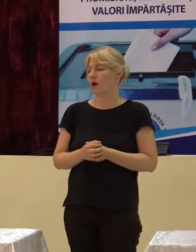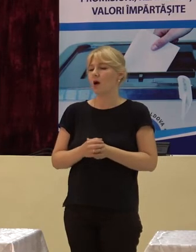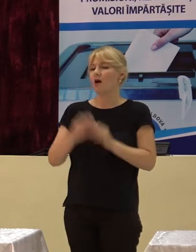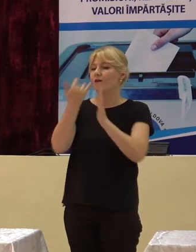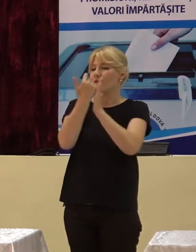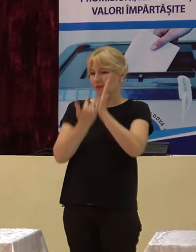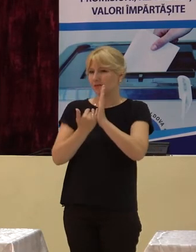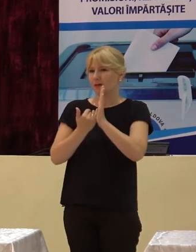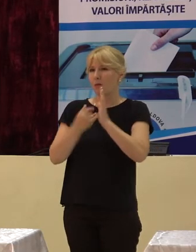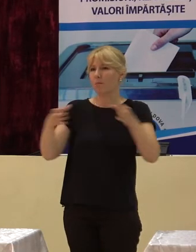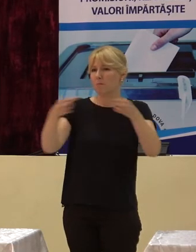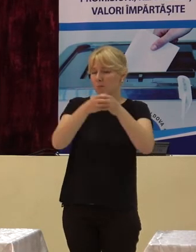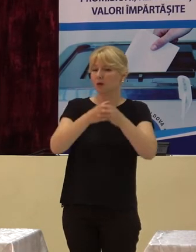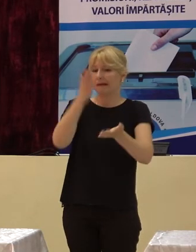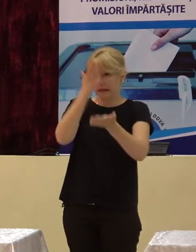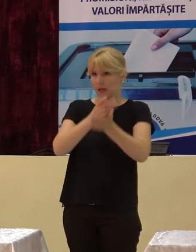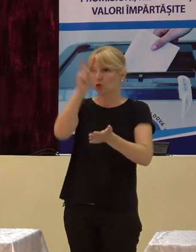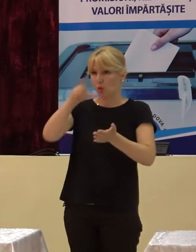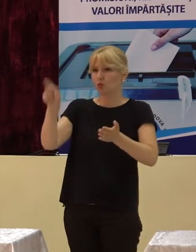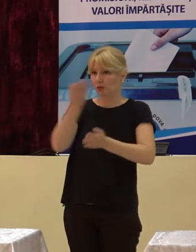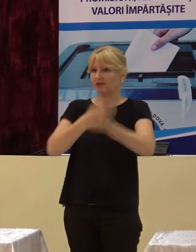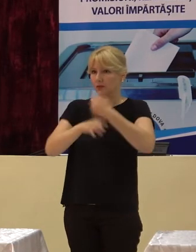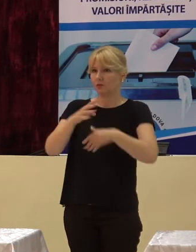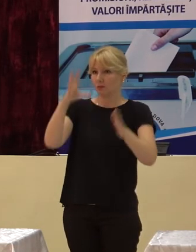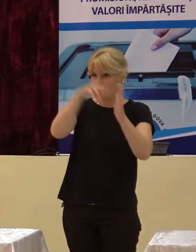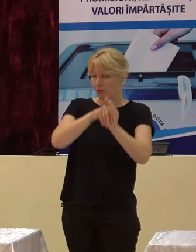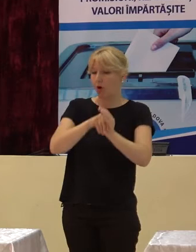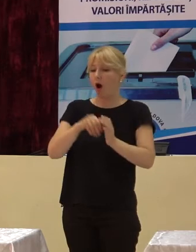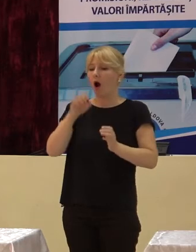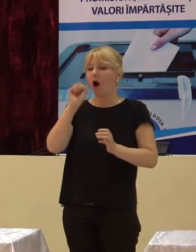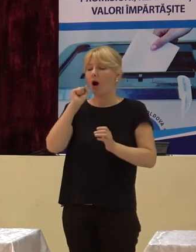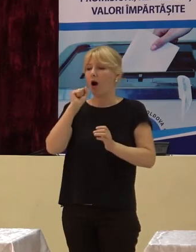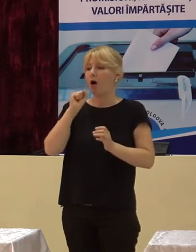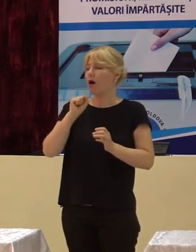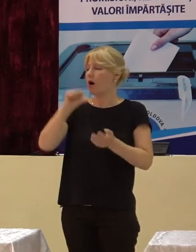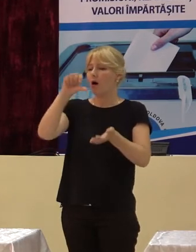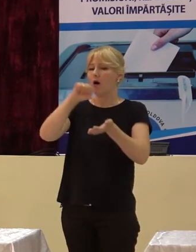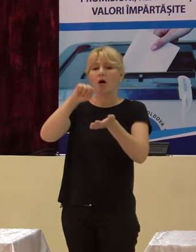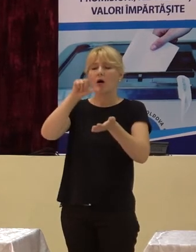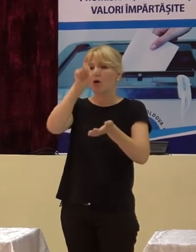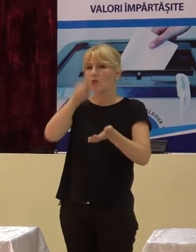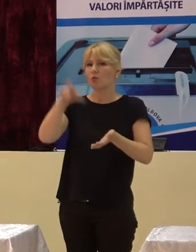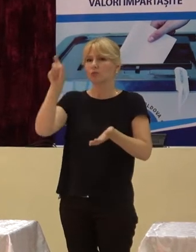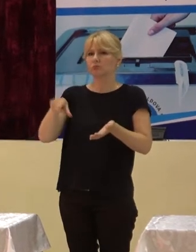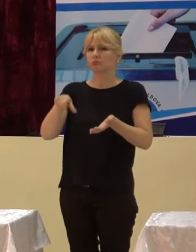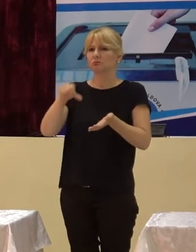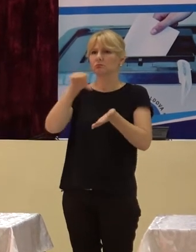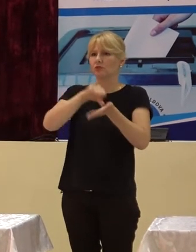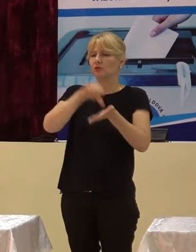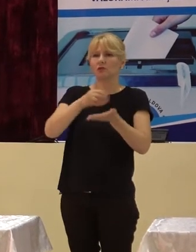de partid aveți persoane cu dizabilități, dar în lista candidaților la funcție de deputat? Da, vă rog să